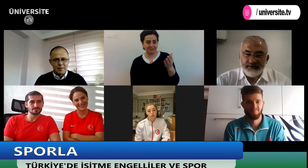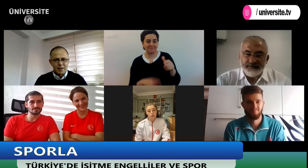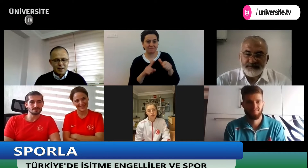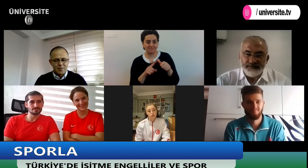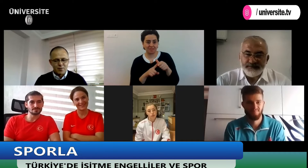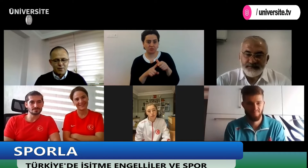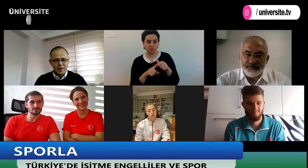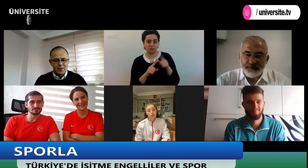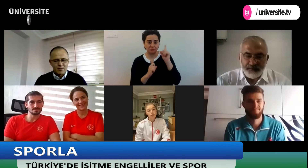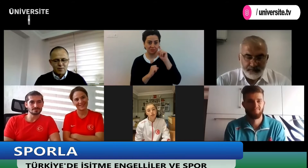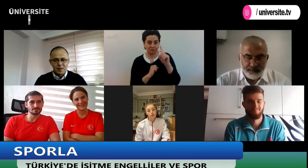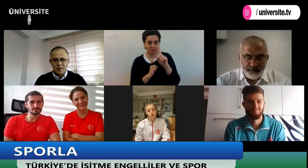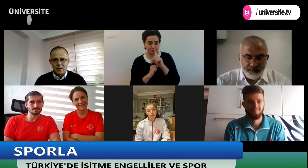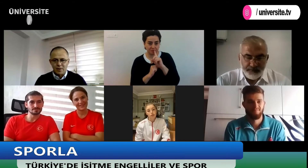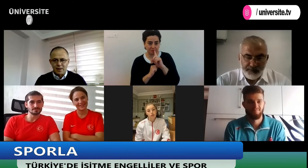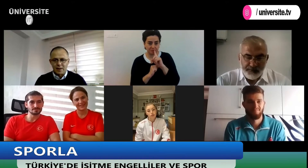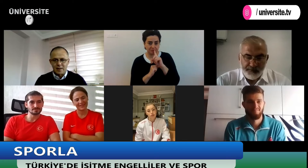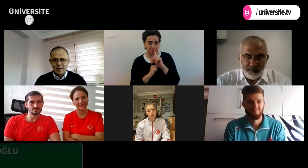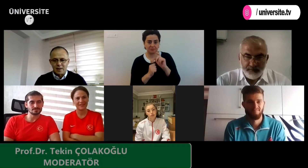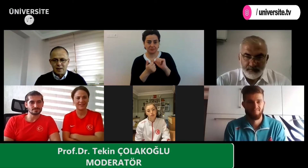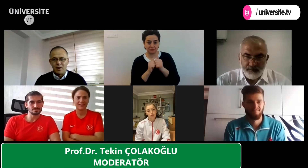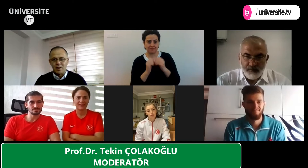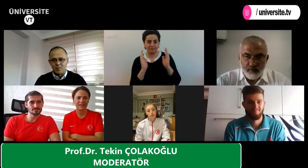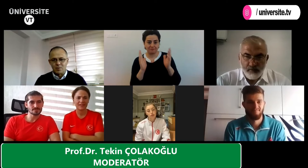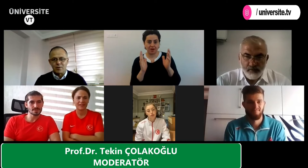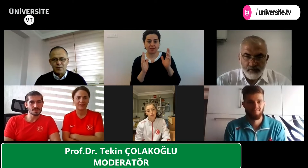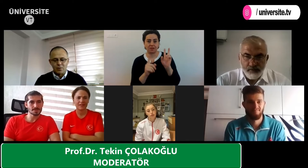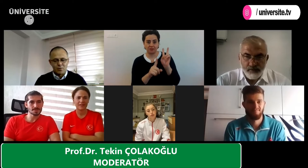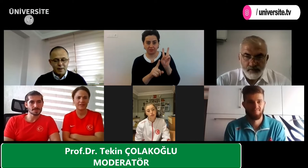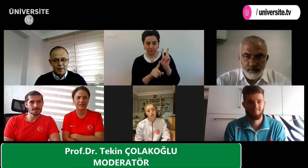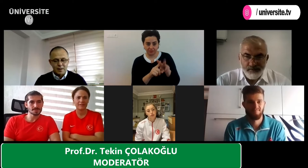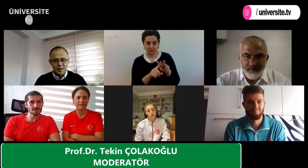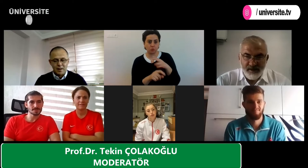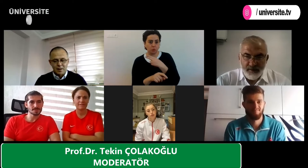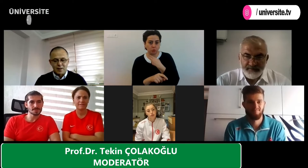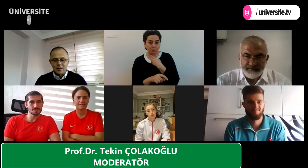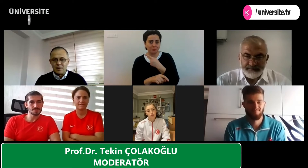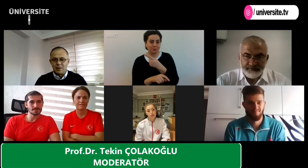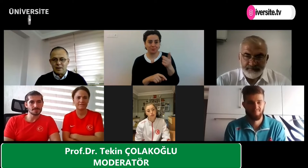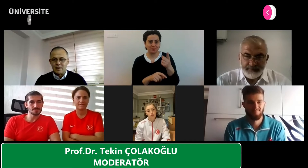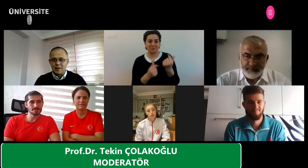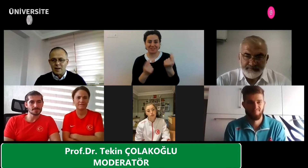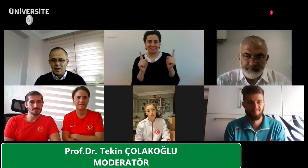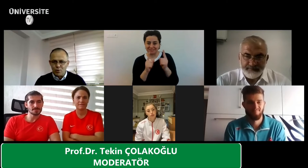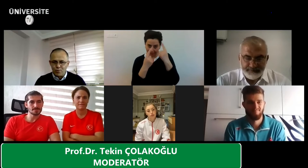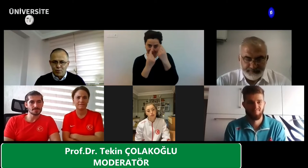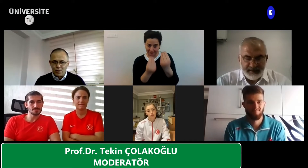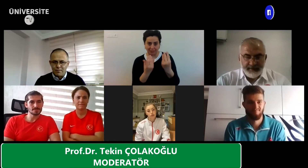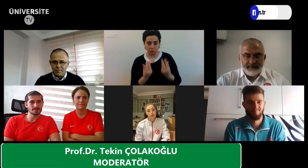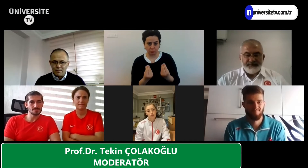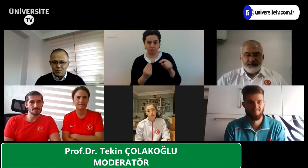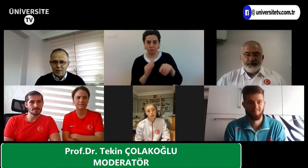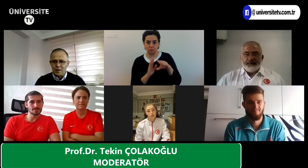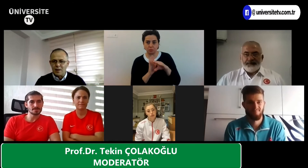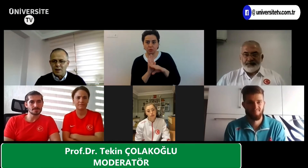Federasyonumuz, İşitme Engelliler Spor Federasyonumuzda sizin faaliyetlerinize katılan faal sporcu ve faal kulüpler hakkında kısaca bilgi verirseniz, çünkü